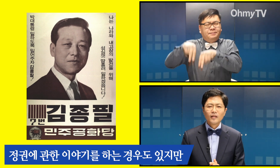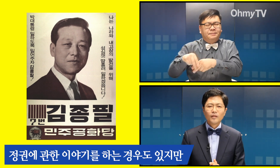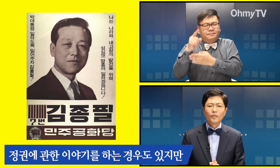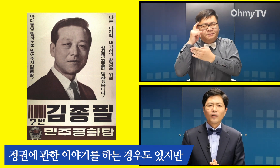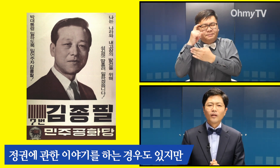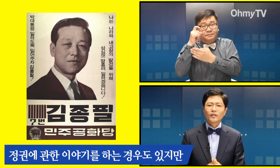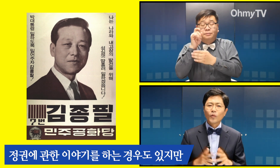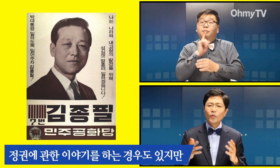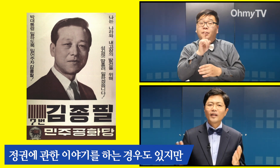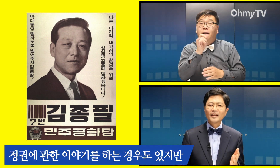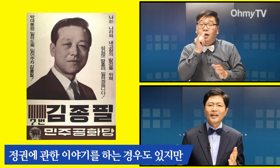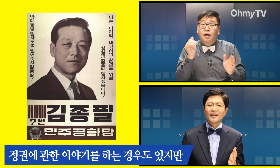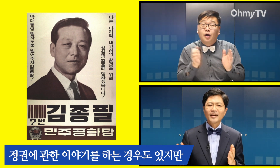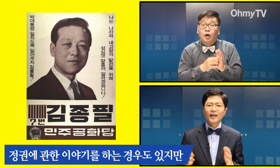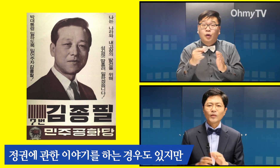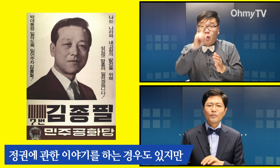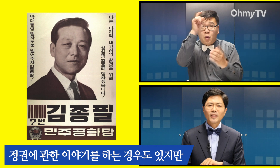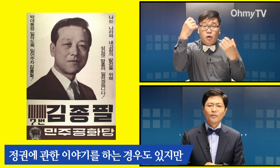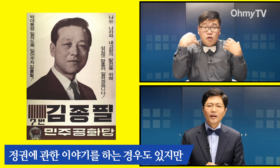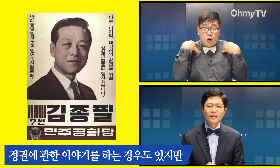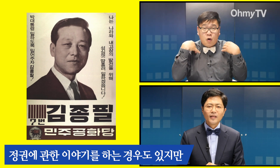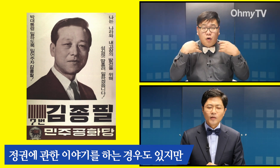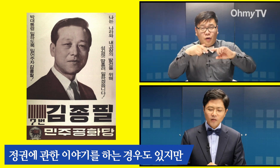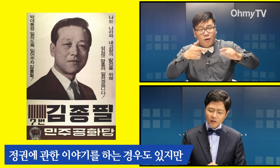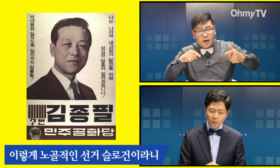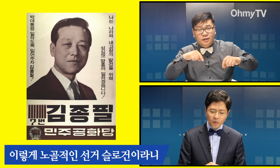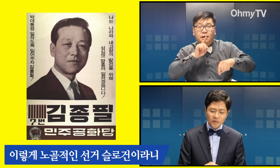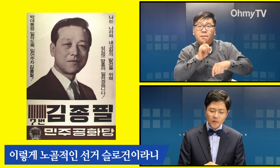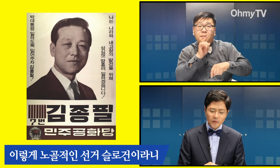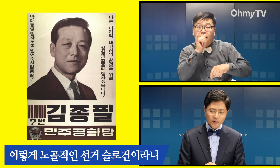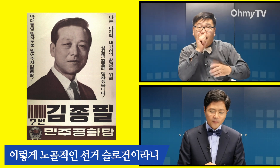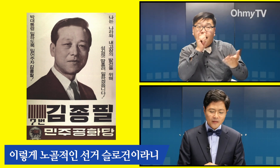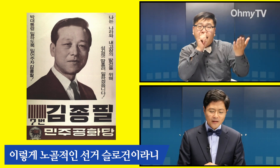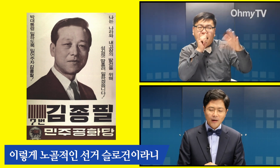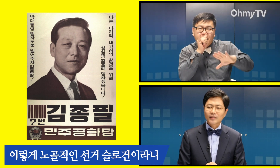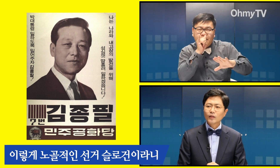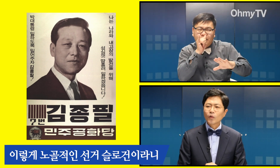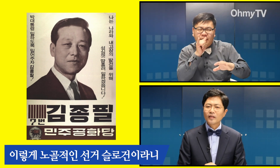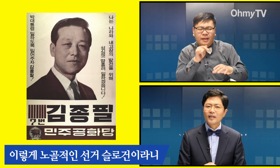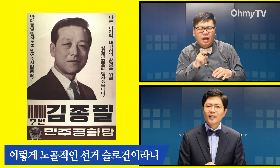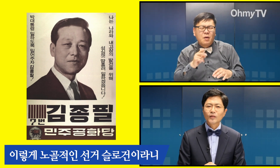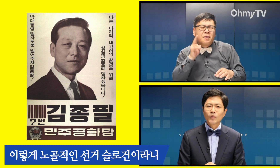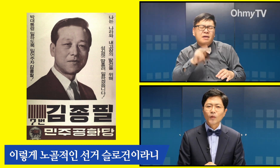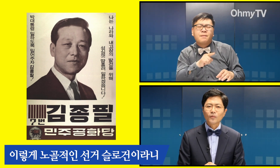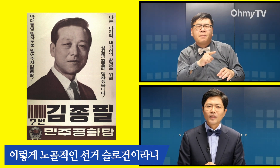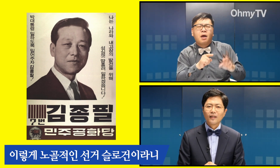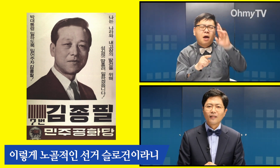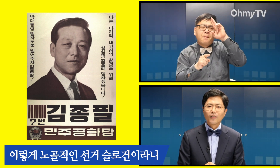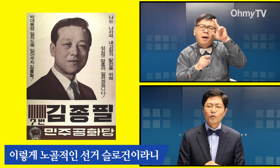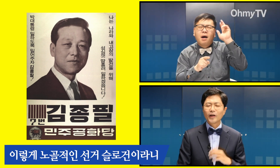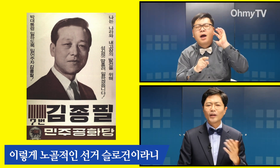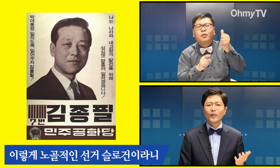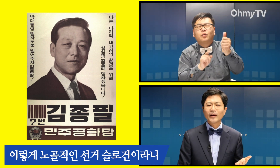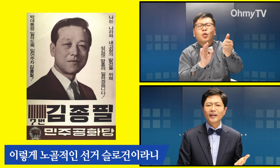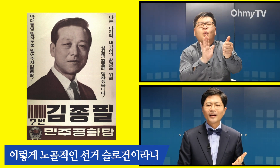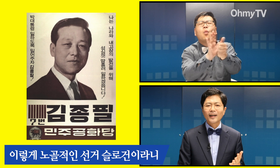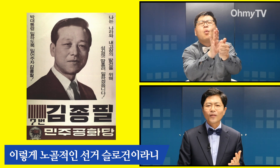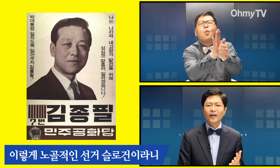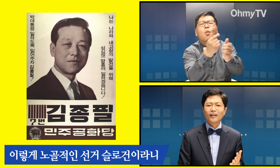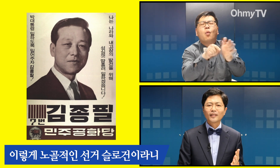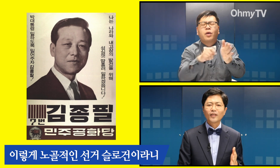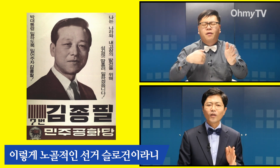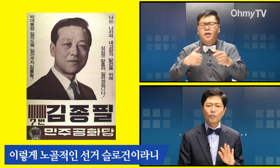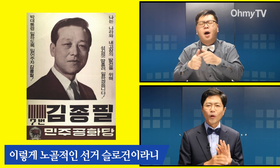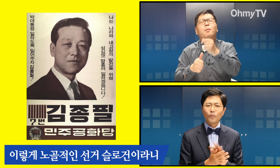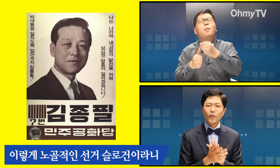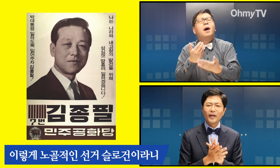하고 정권에 대한 이야기를 하기도 합니다만 이렇게 노골적으로 박 대통령이 일하도록 국회의원을 뽑아달라고